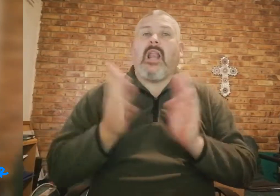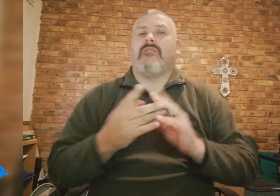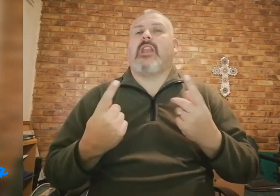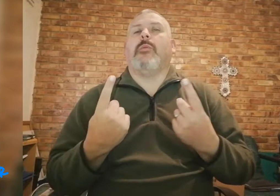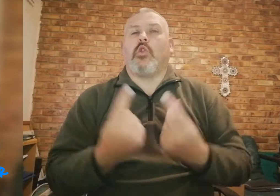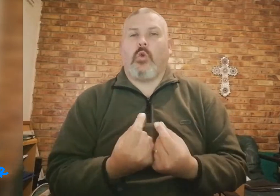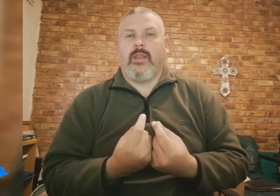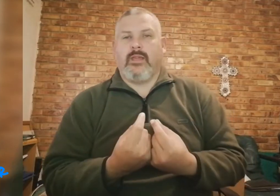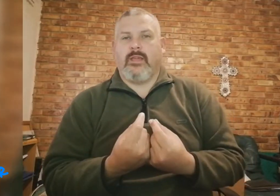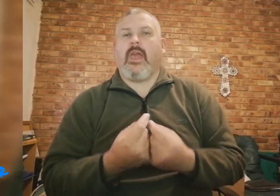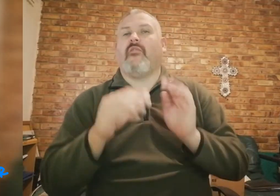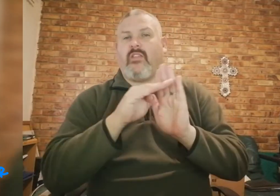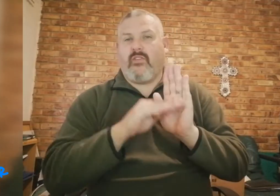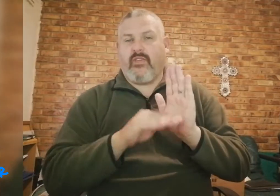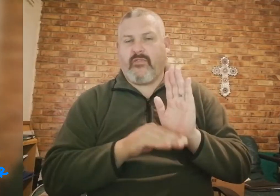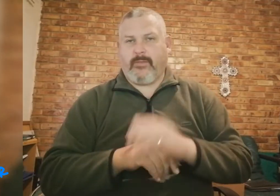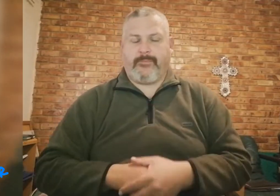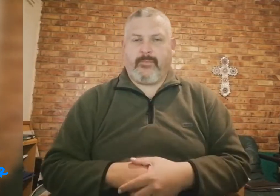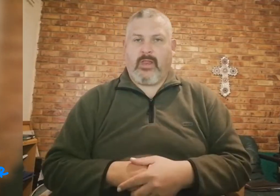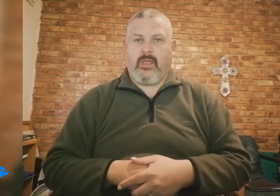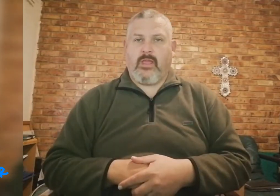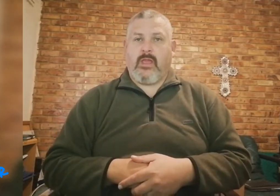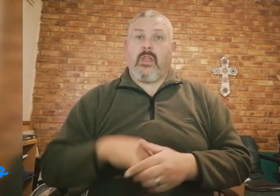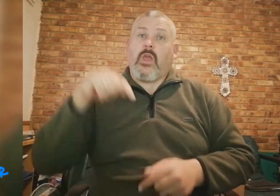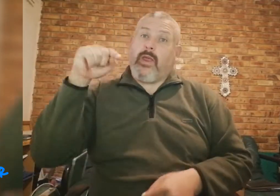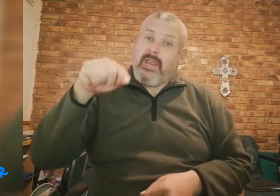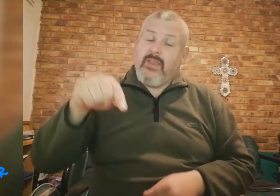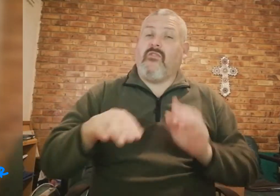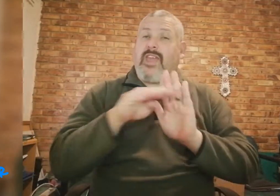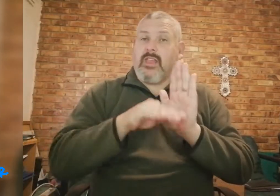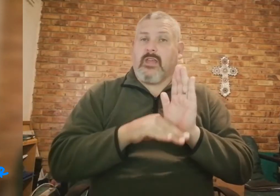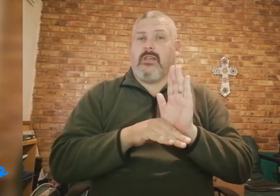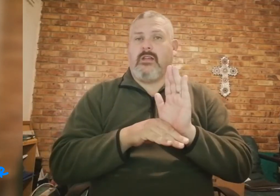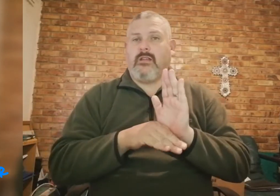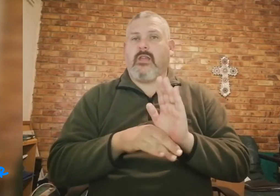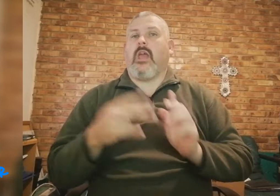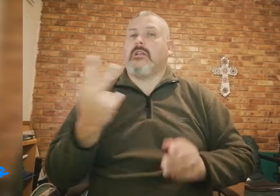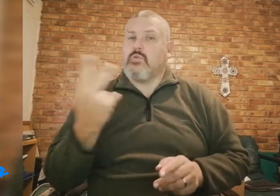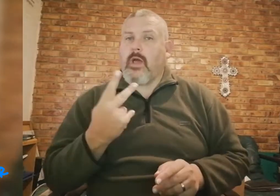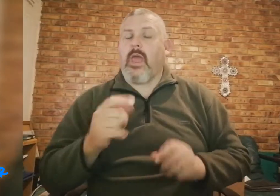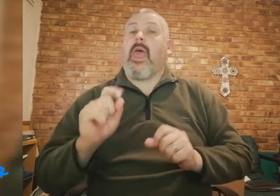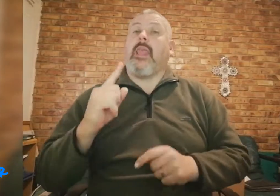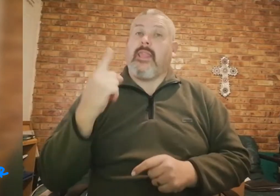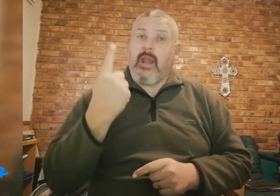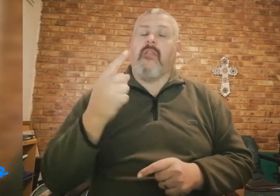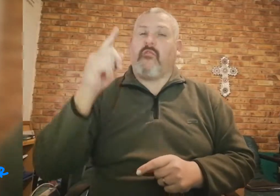alles wat hulle moet doen, dit. Nou hier is wette, ook een